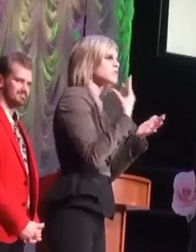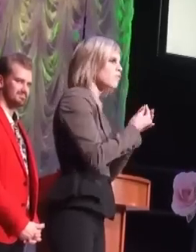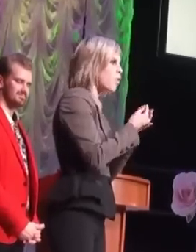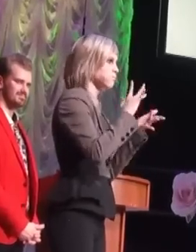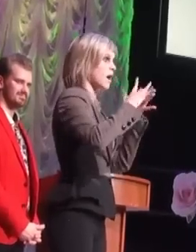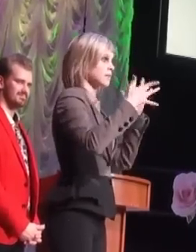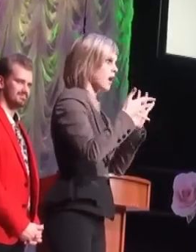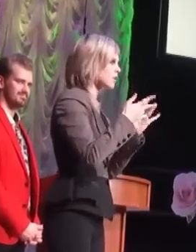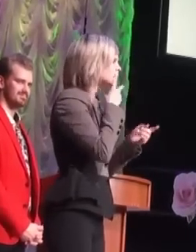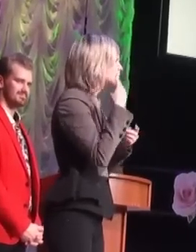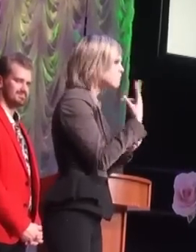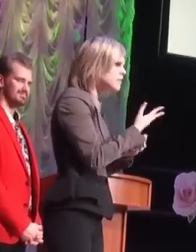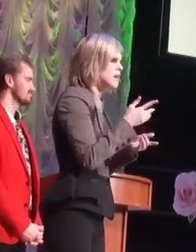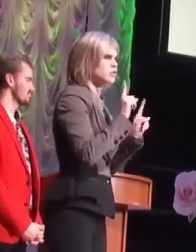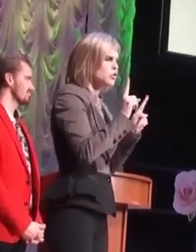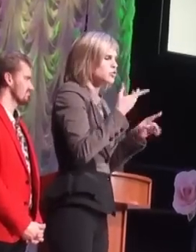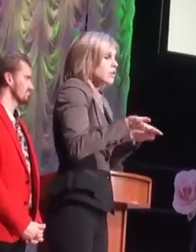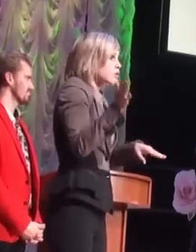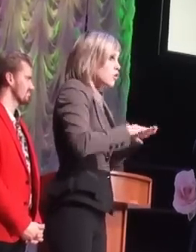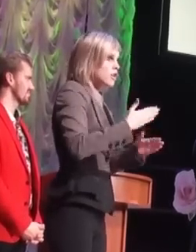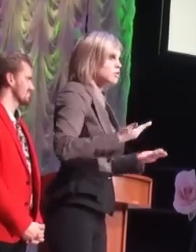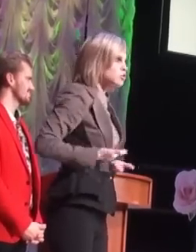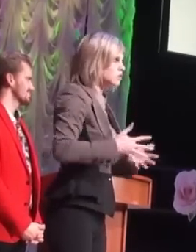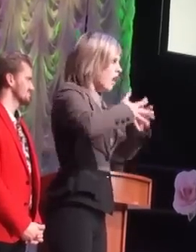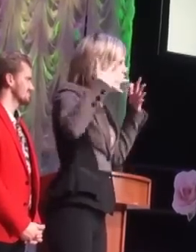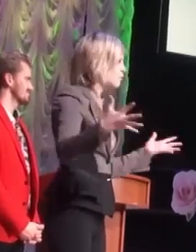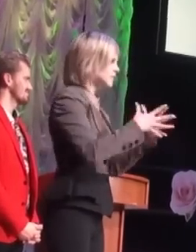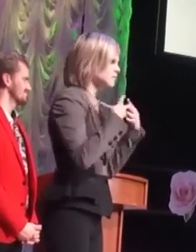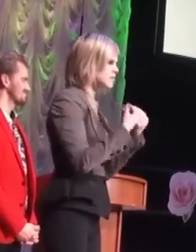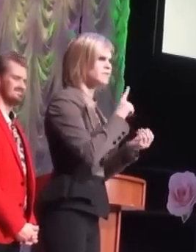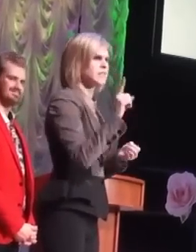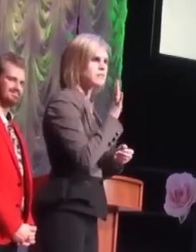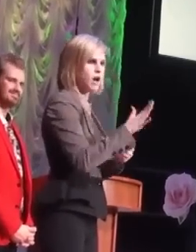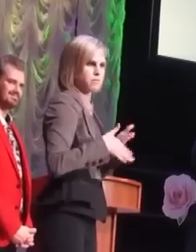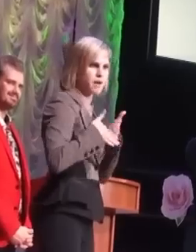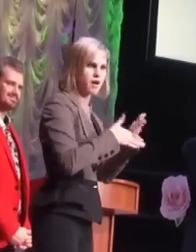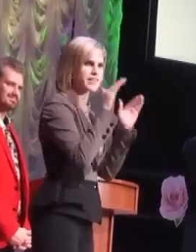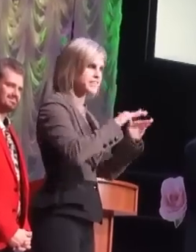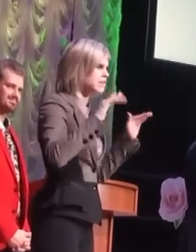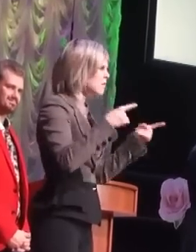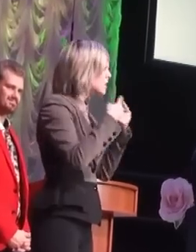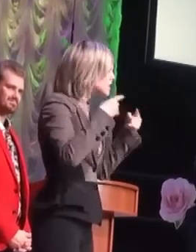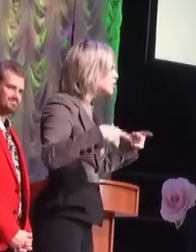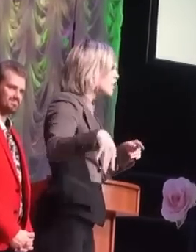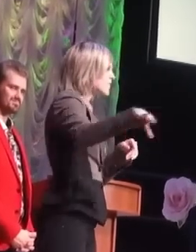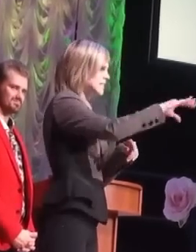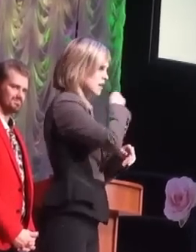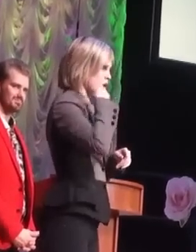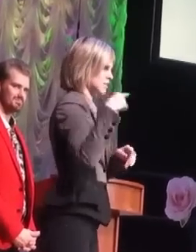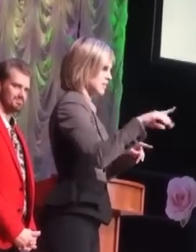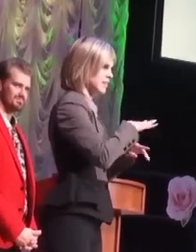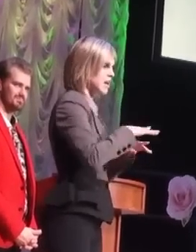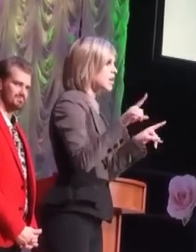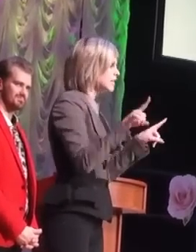портал. Она, несмотря на рутину жизненных дел, большую семью, всегда помогает деткам различным со всей России.